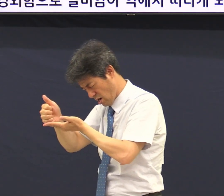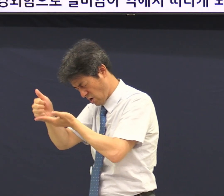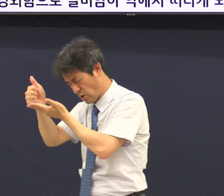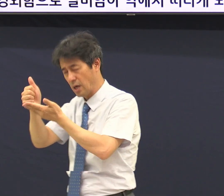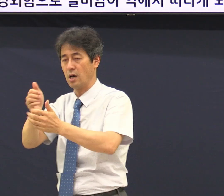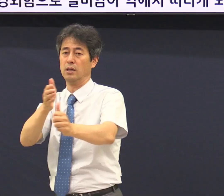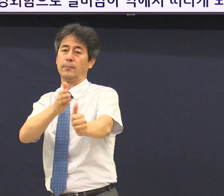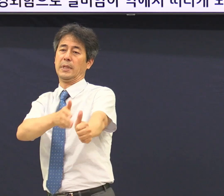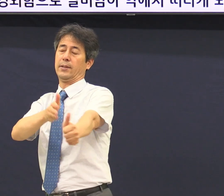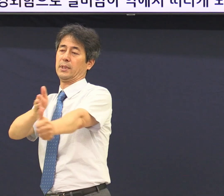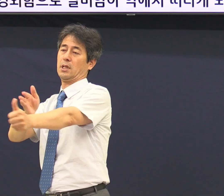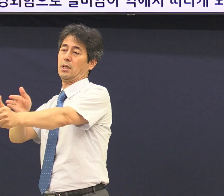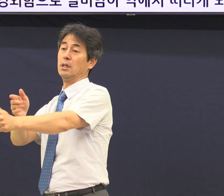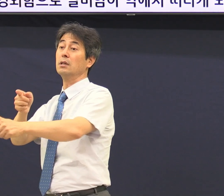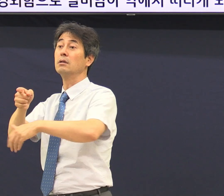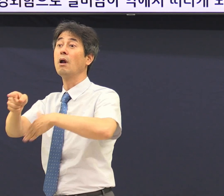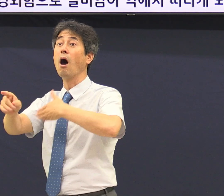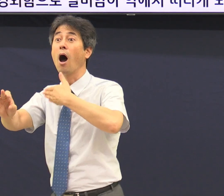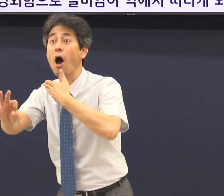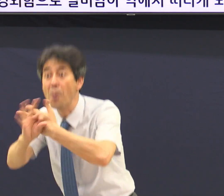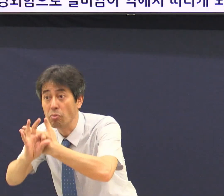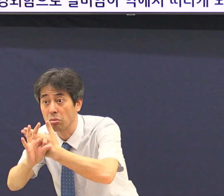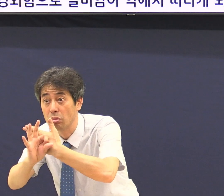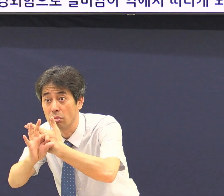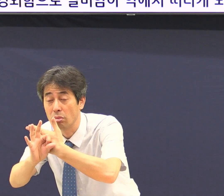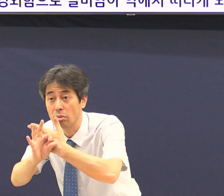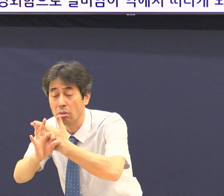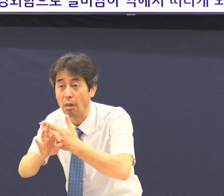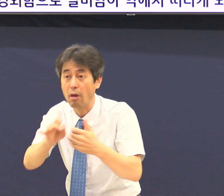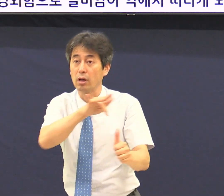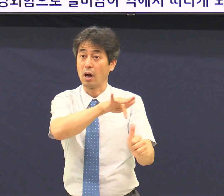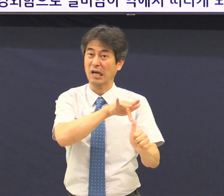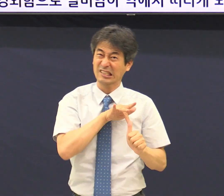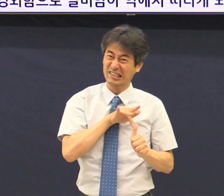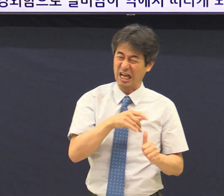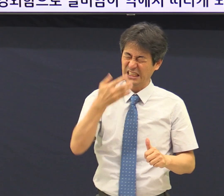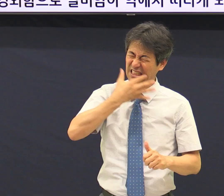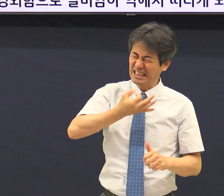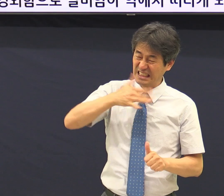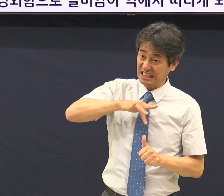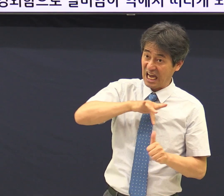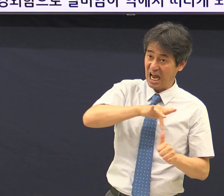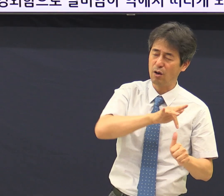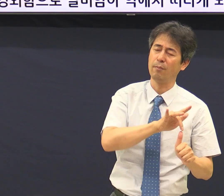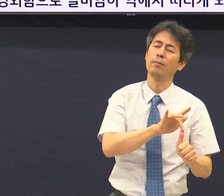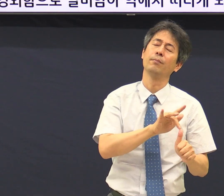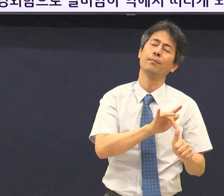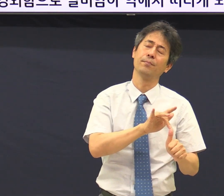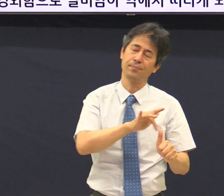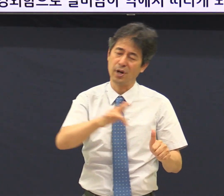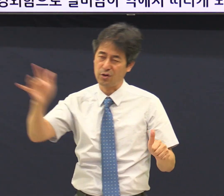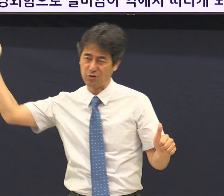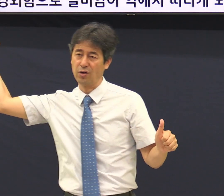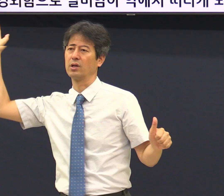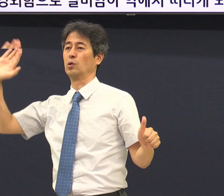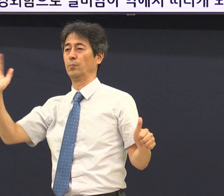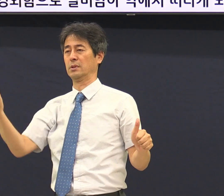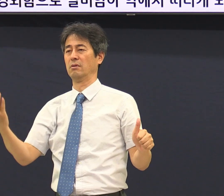가운데 넣고 주님을 경외하며 살아간다면 이 불행 가운데 저주